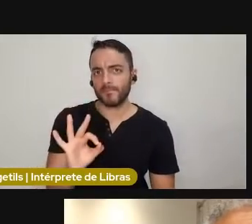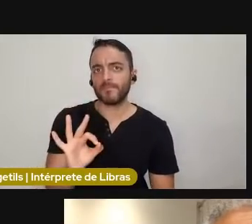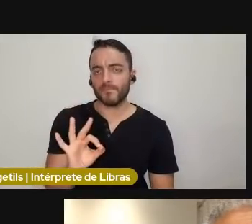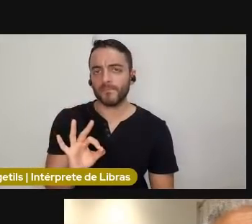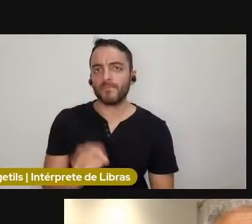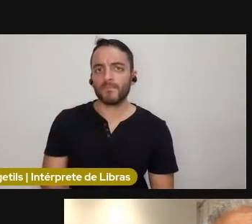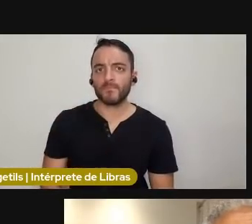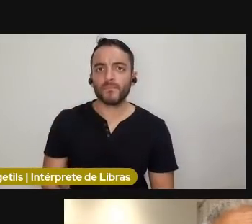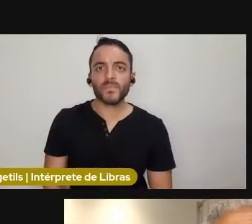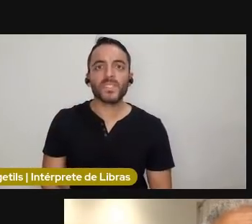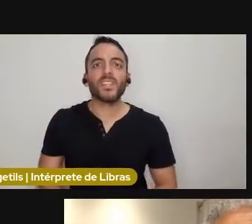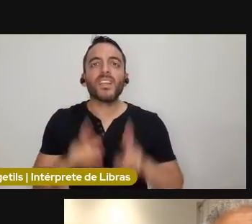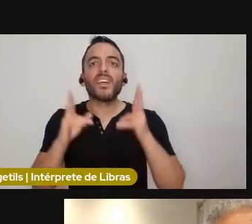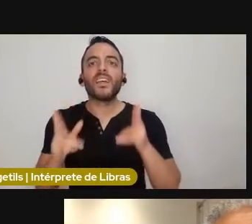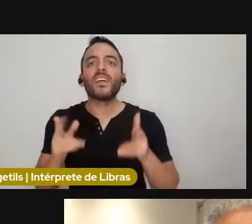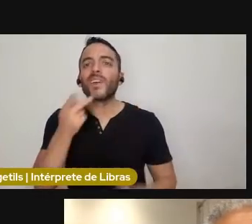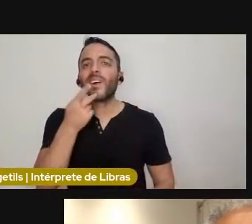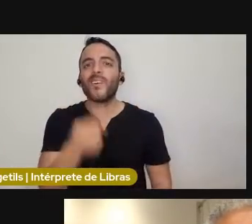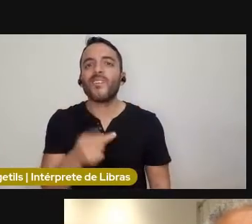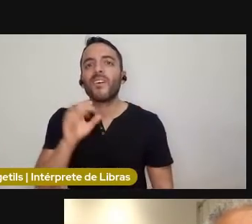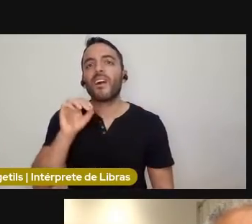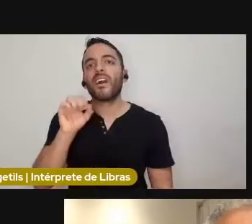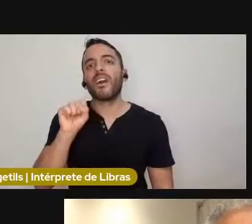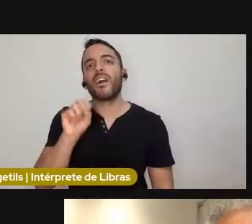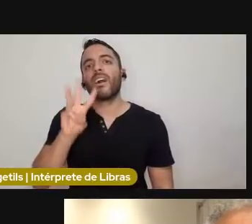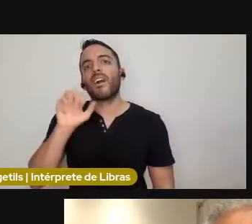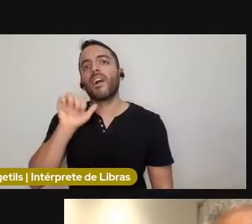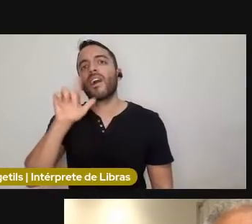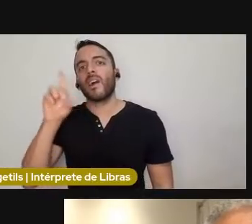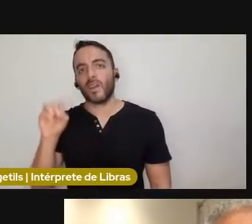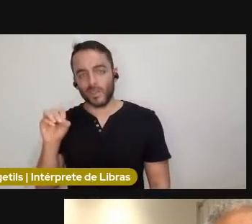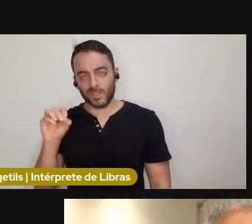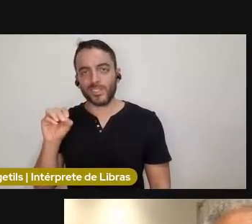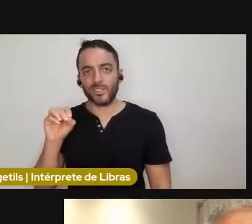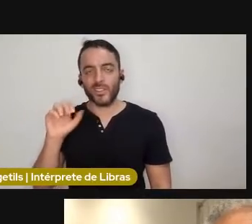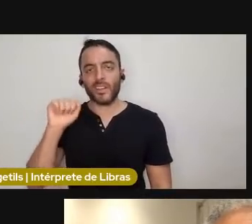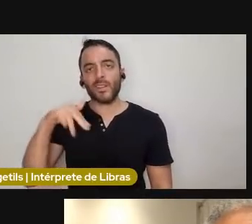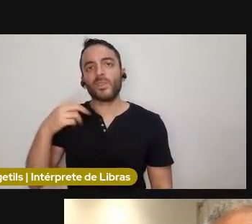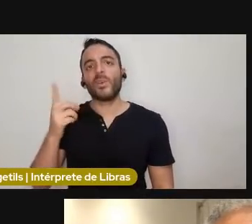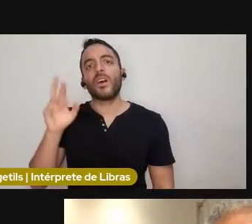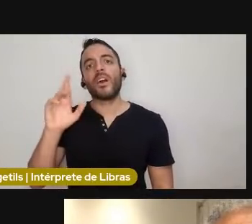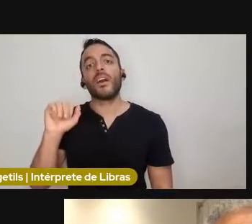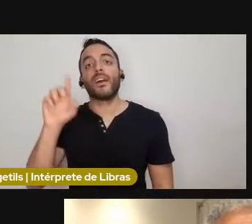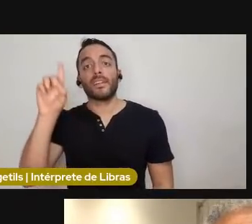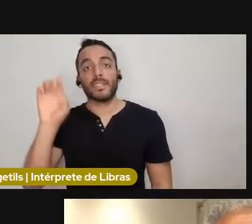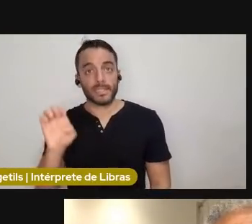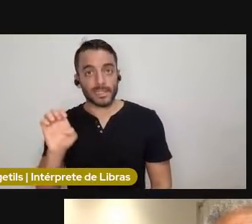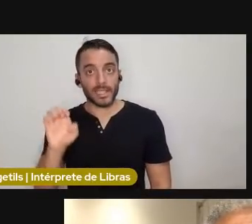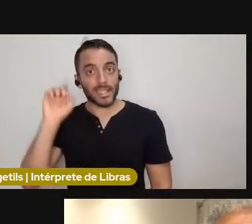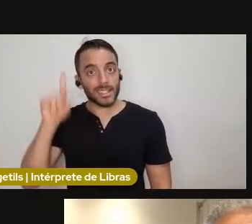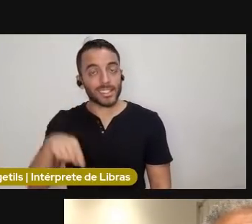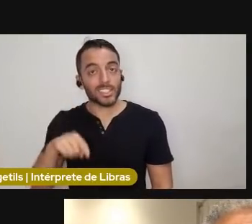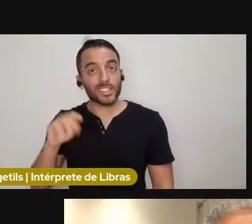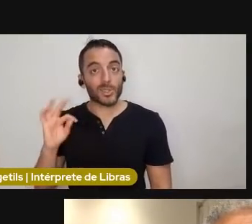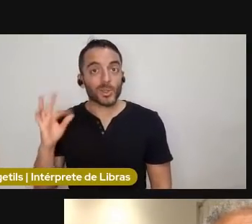dizia Oswald de Andrade, né, que todos comam o biscoito fino, não é?